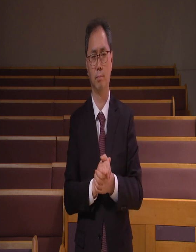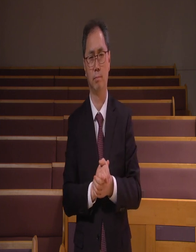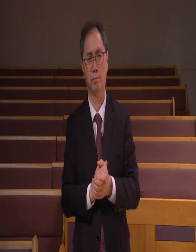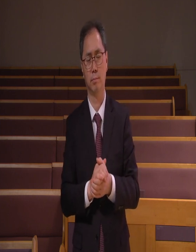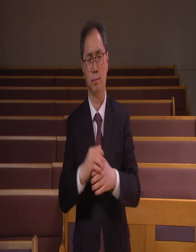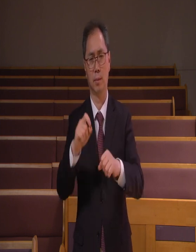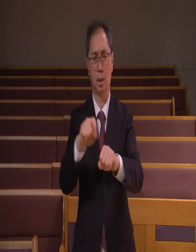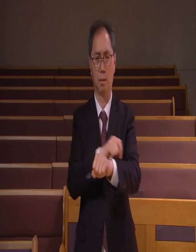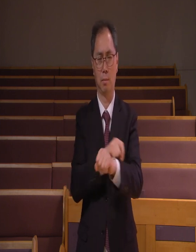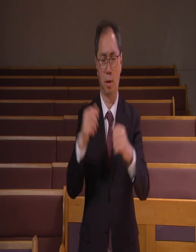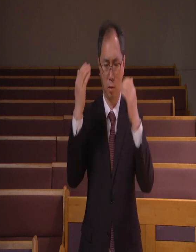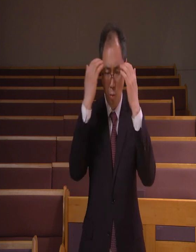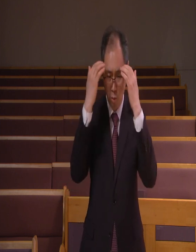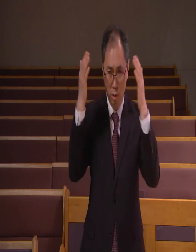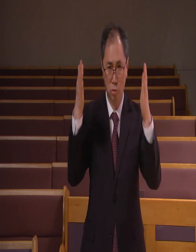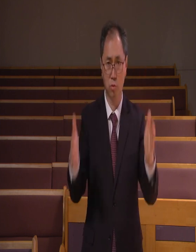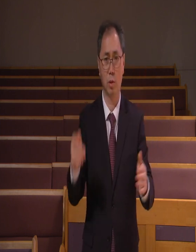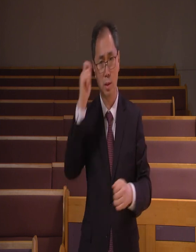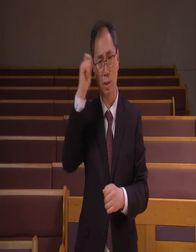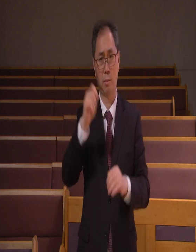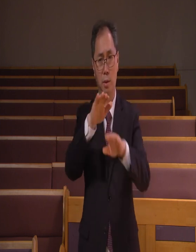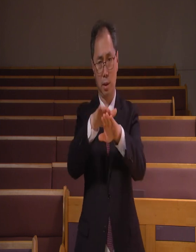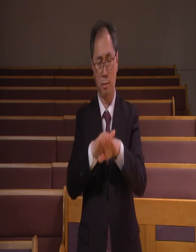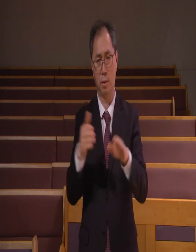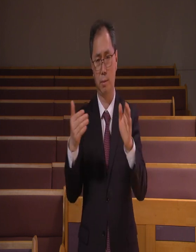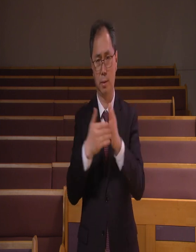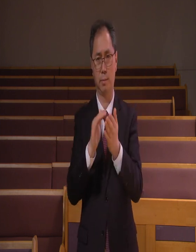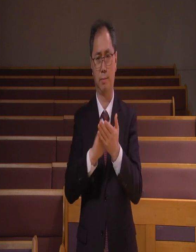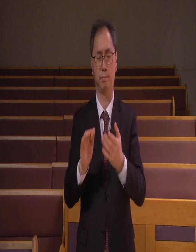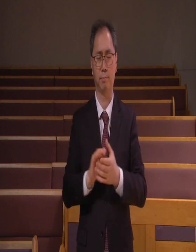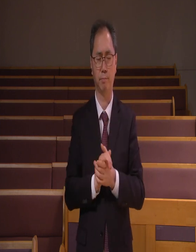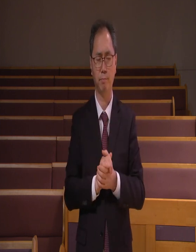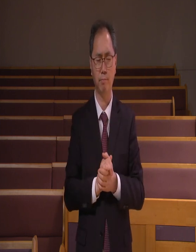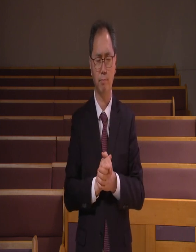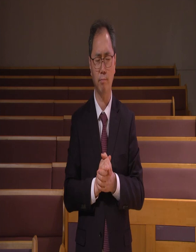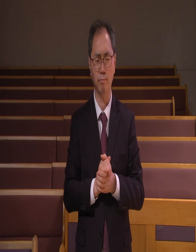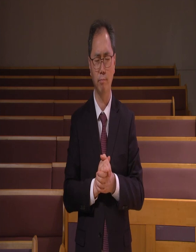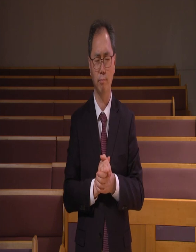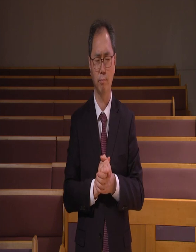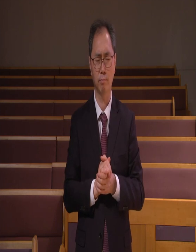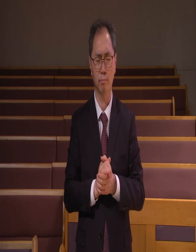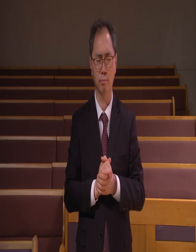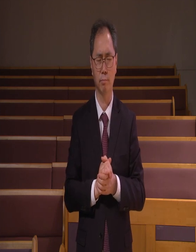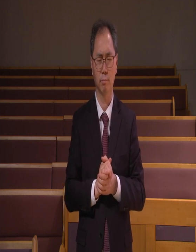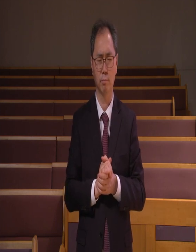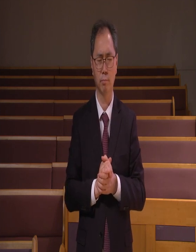특별 고난주간 새벽 예배를 마치도록 하겠습니다.